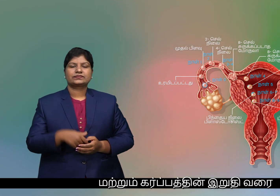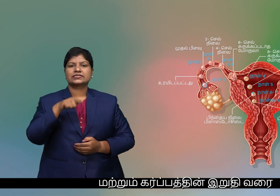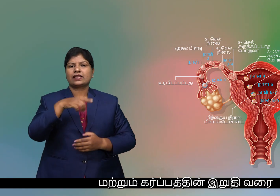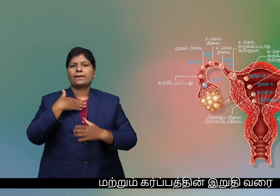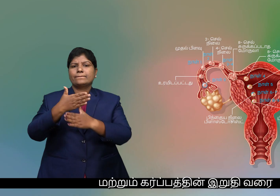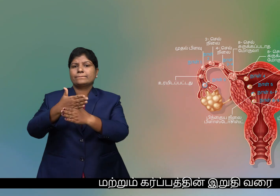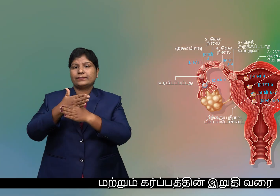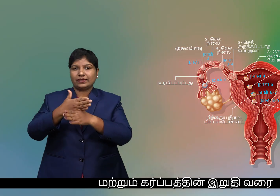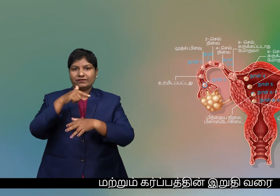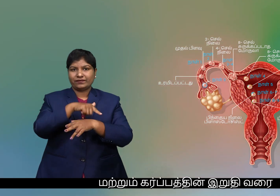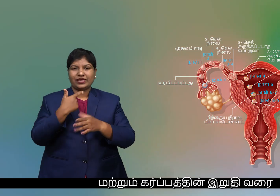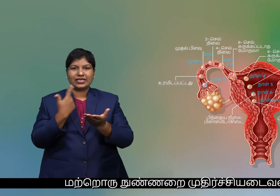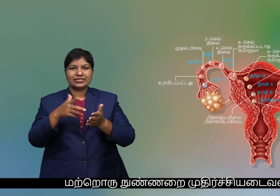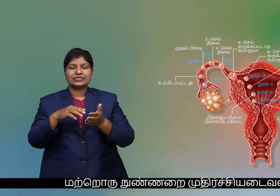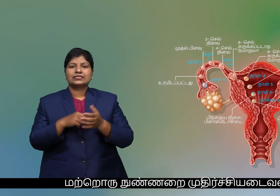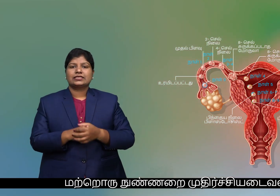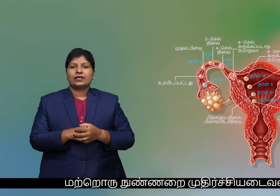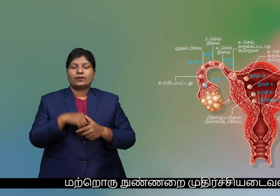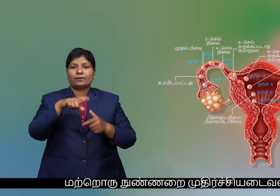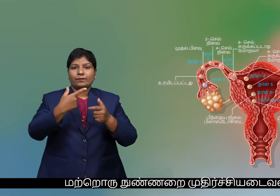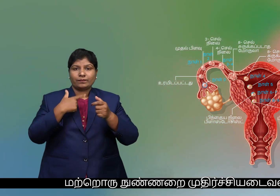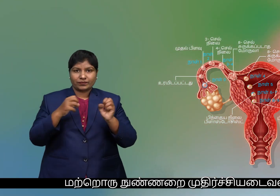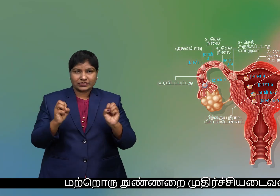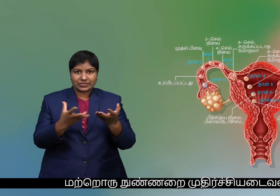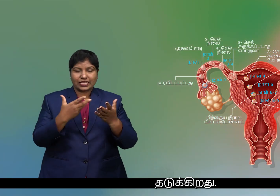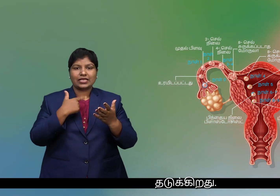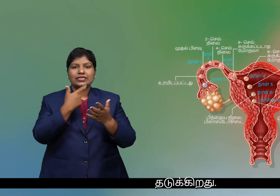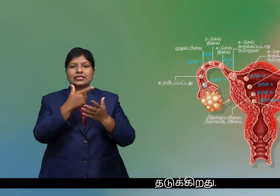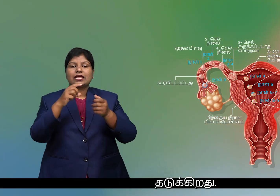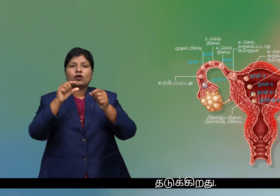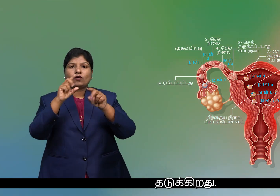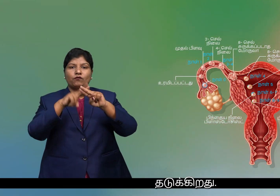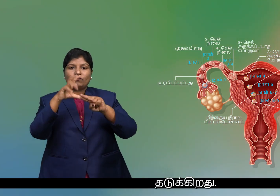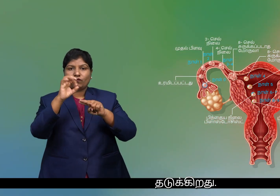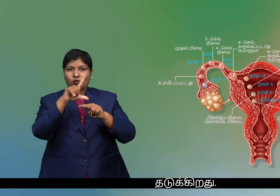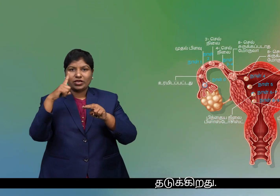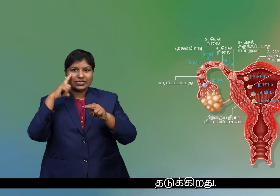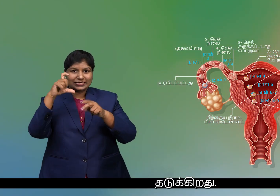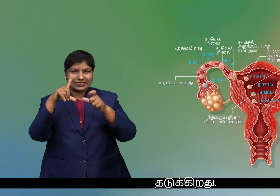மற்றும் கர்ப்பத்தின் இறுதி வரை மற்றொரு நுண்ணறை முதிர்ச்சியடைவதை தடுக்கிறது.